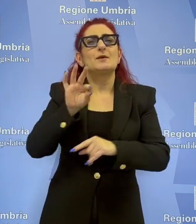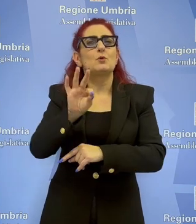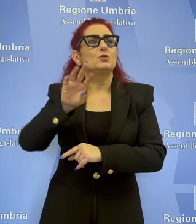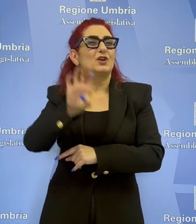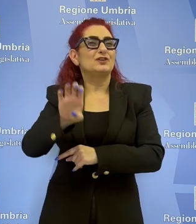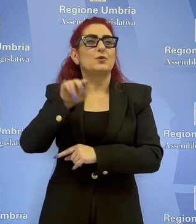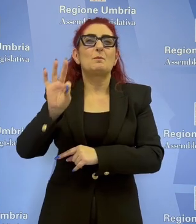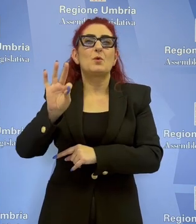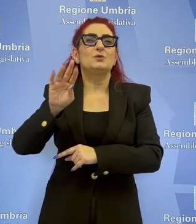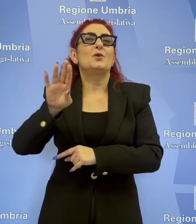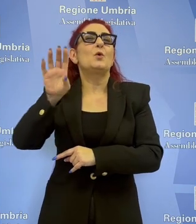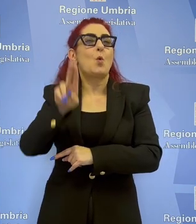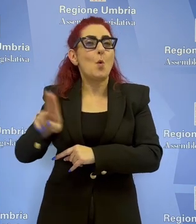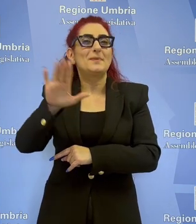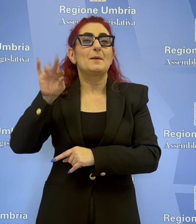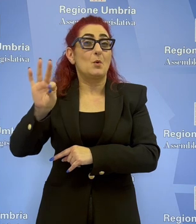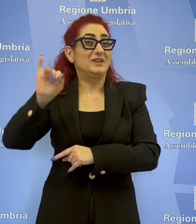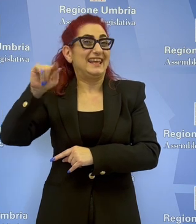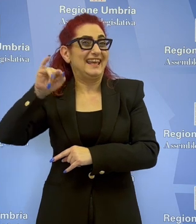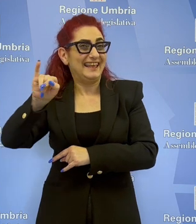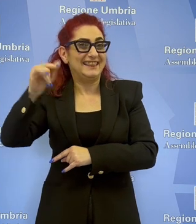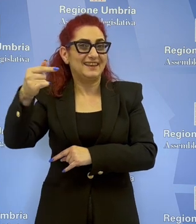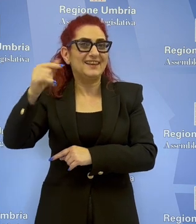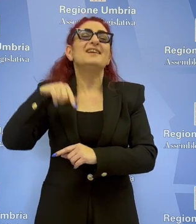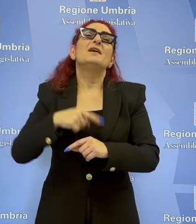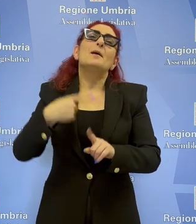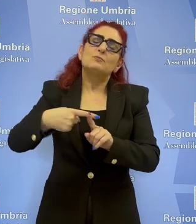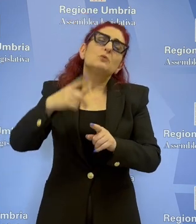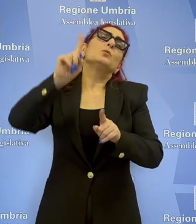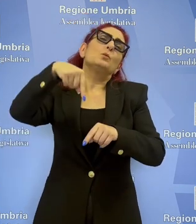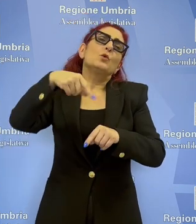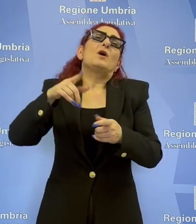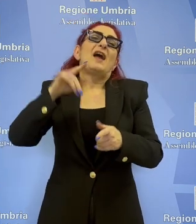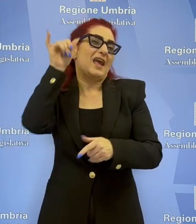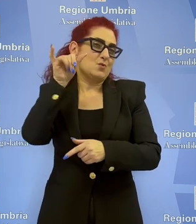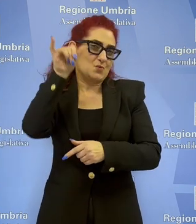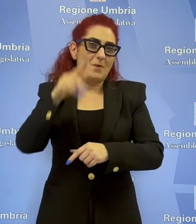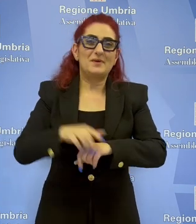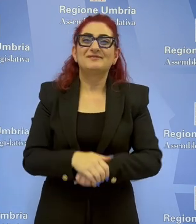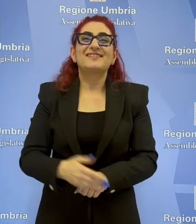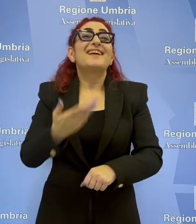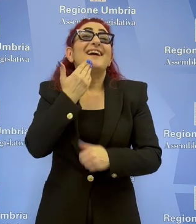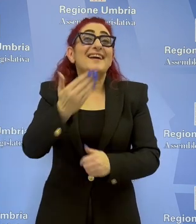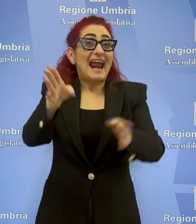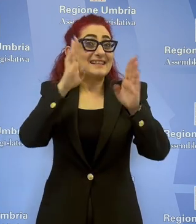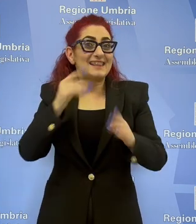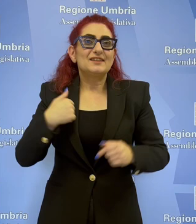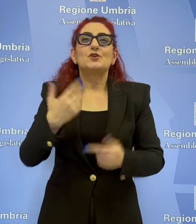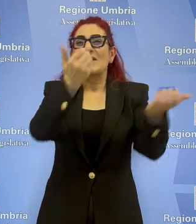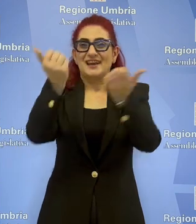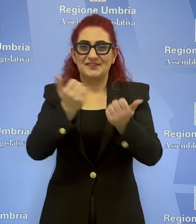consiglio.regione.umbria.it e naturalmente su Youtube grazie per la vostra attenzione